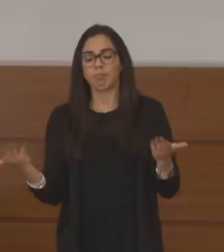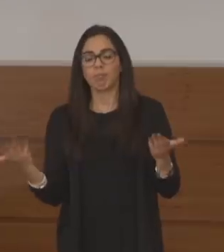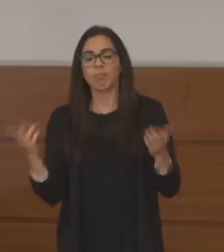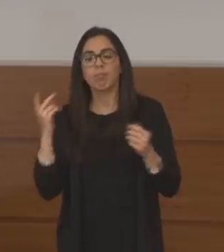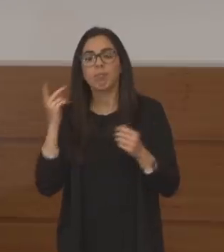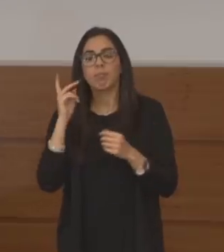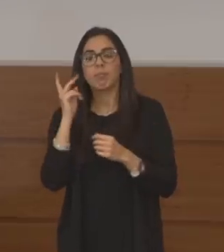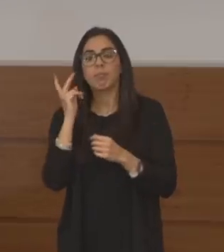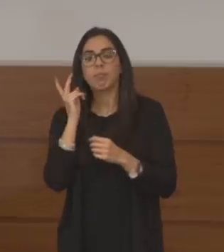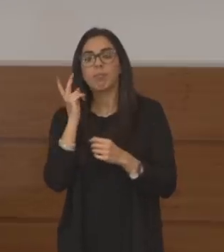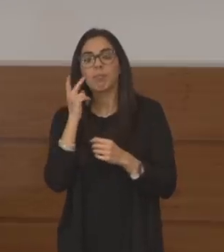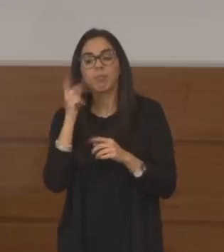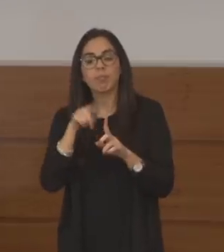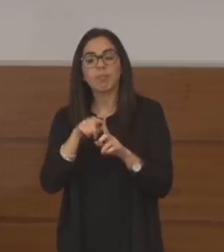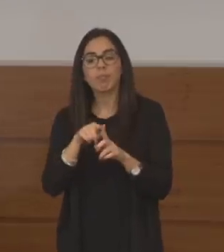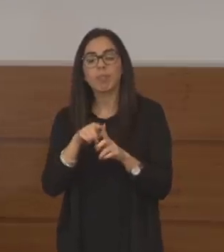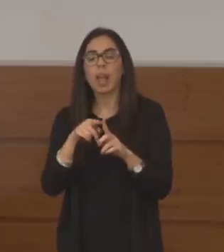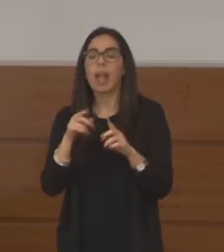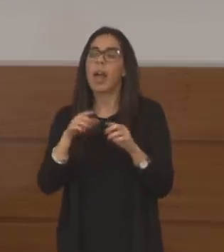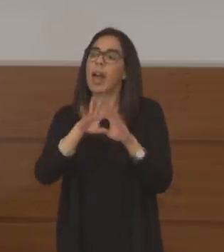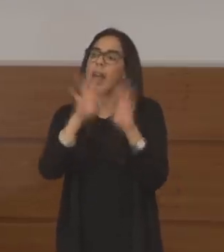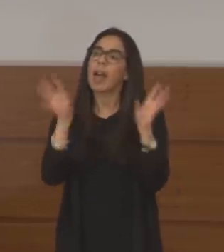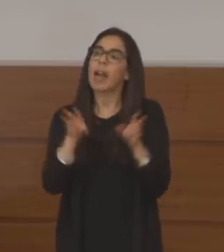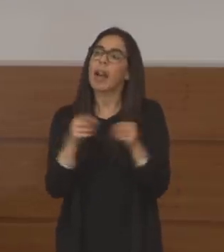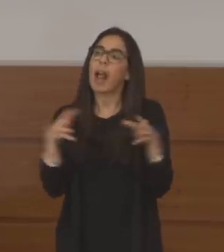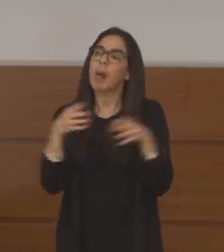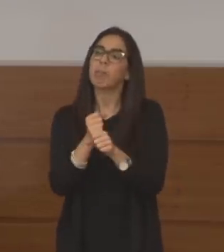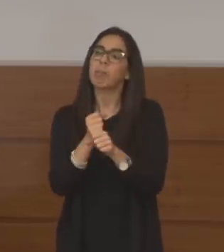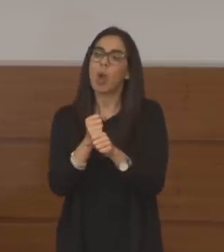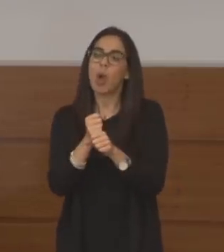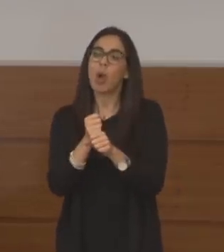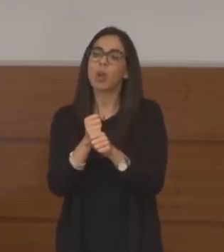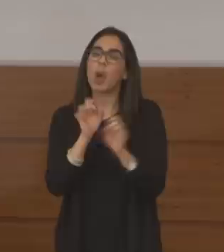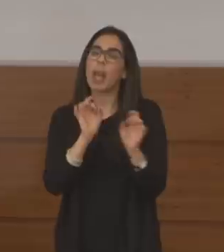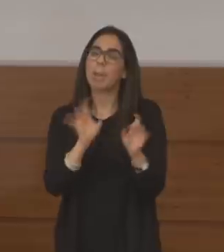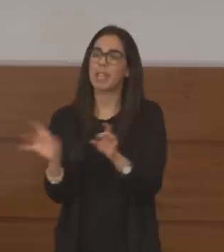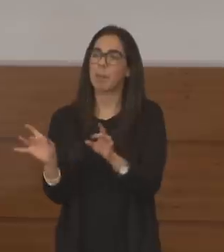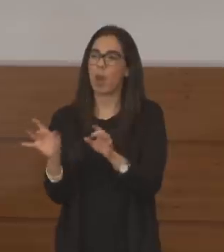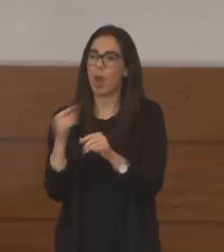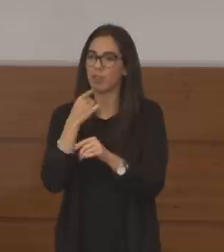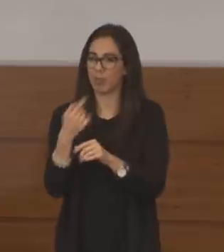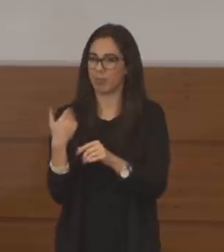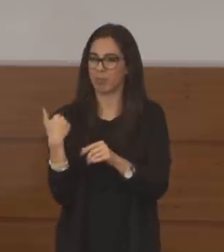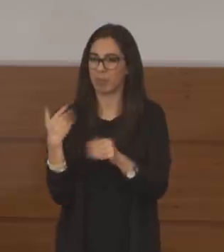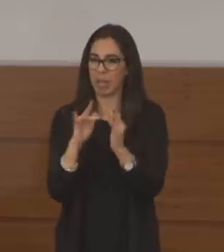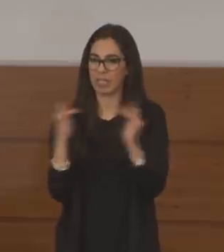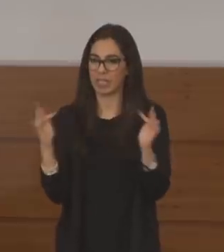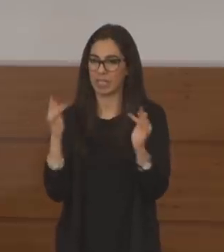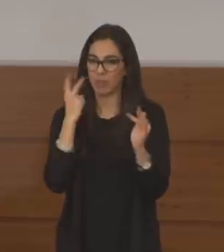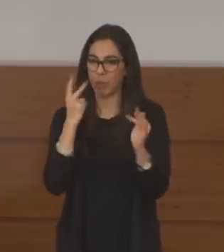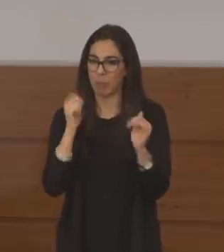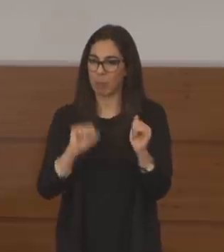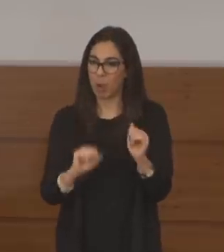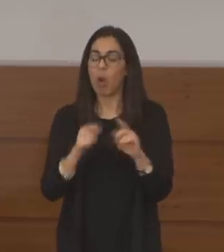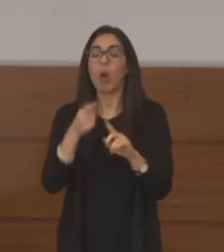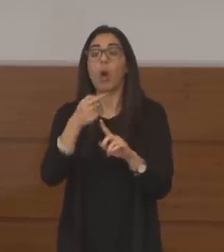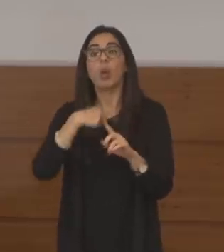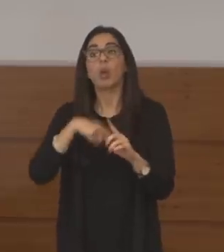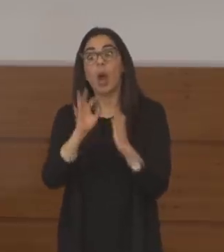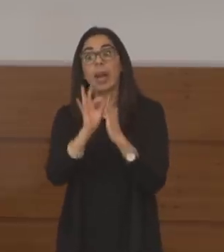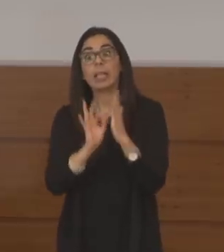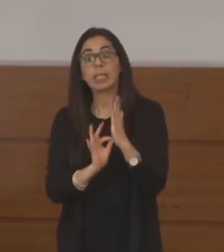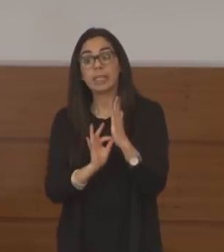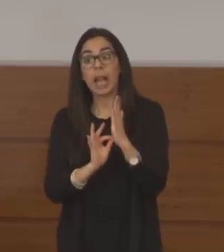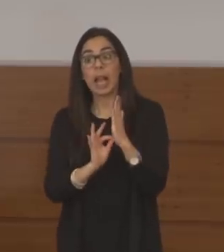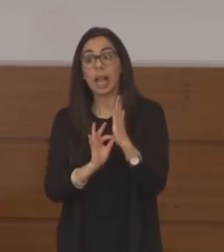li troverete nel rapporto epidemiologico che li qui vi ho parlato precedentemente noi abbiamo dati che ci mostrano che